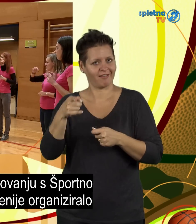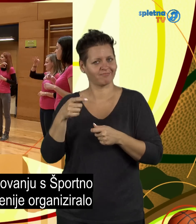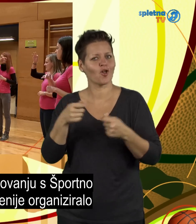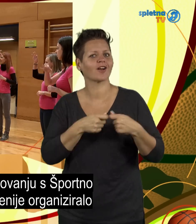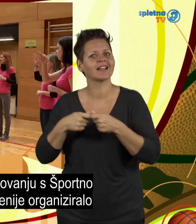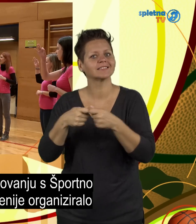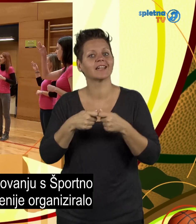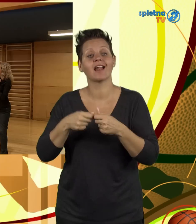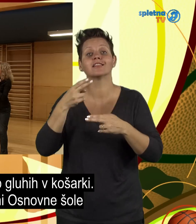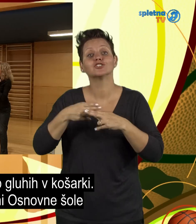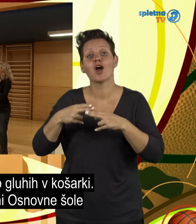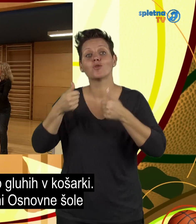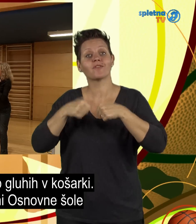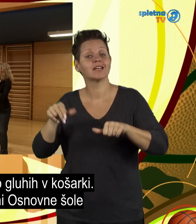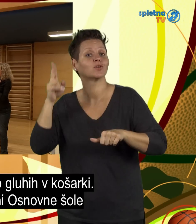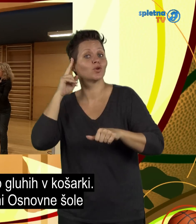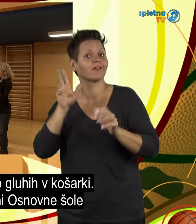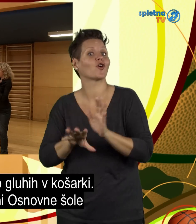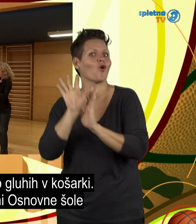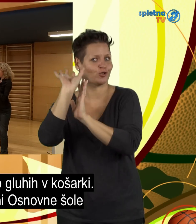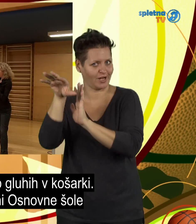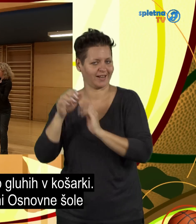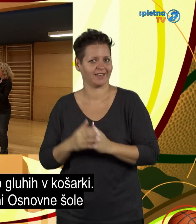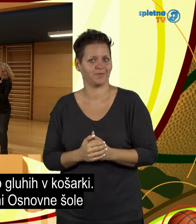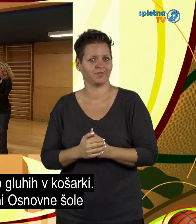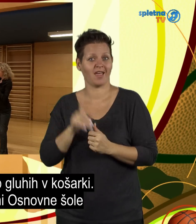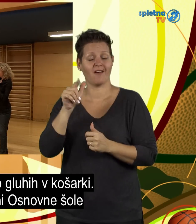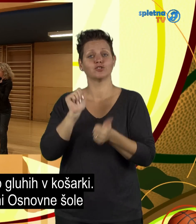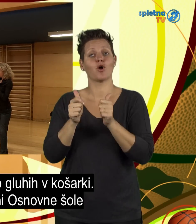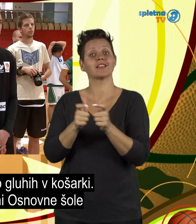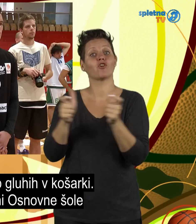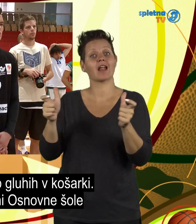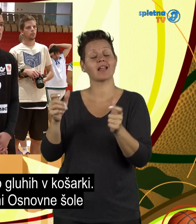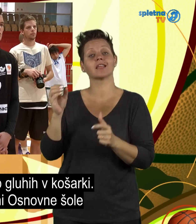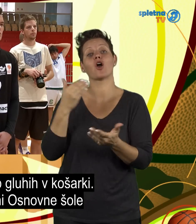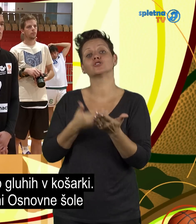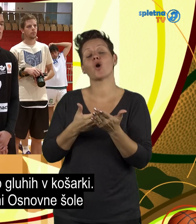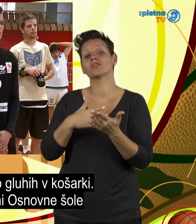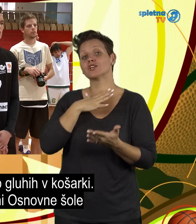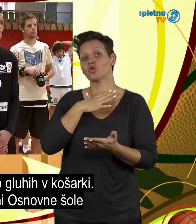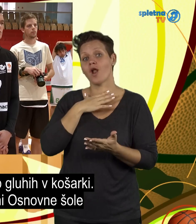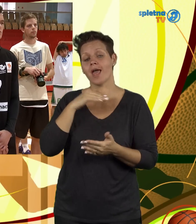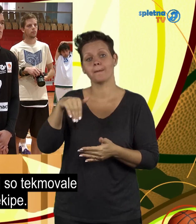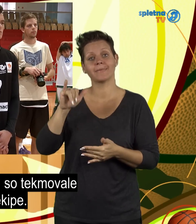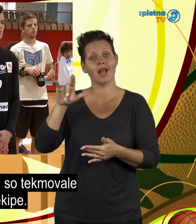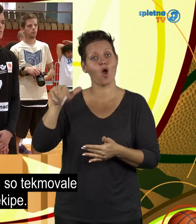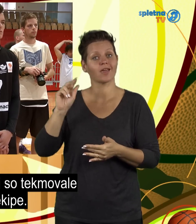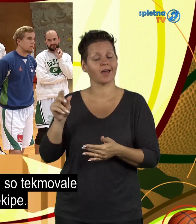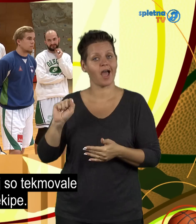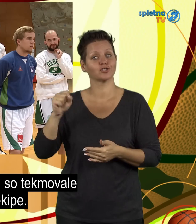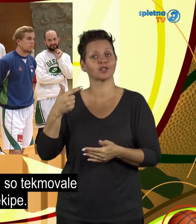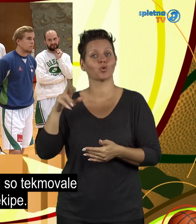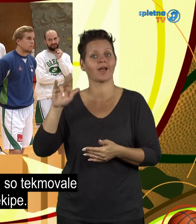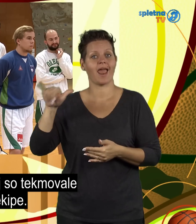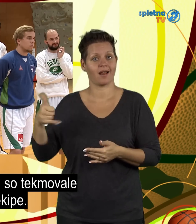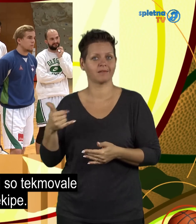zvezo gluhih Slovenije organiziralo državno prvenstvo gluhih v košarki. V športni dvorani osnovne šole Milojke Štrukelj